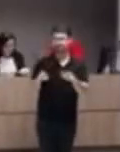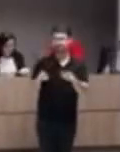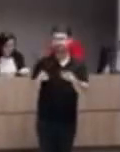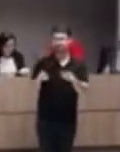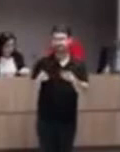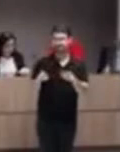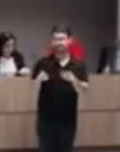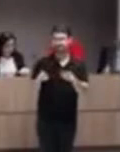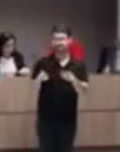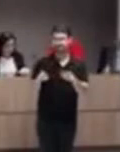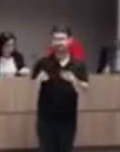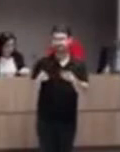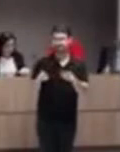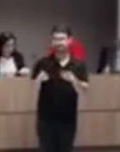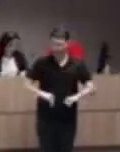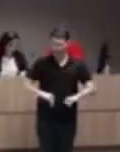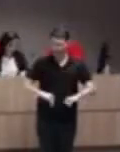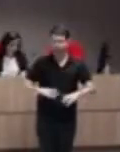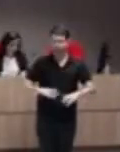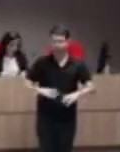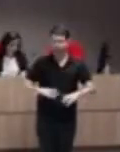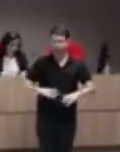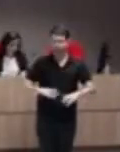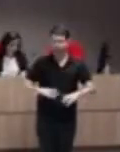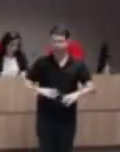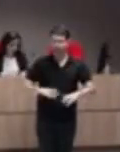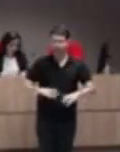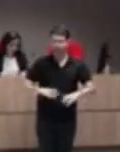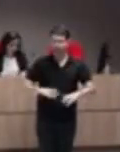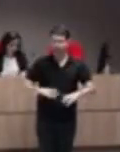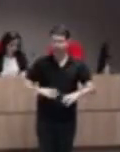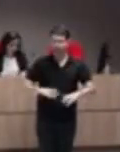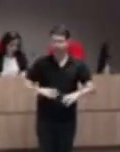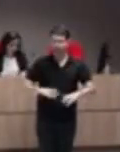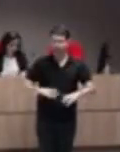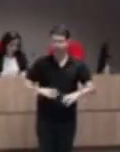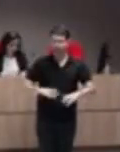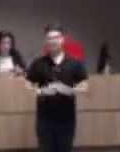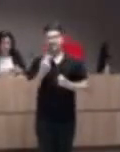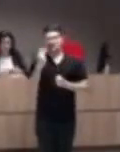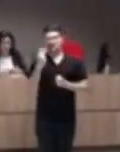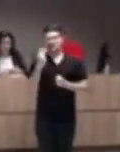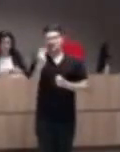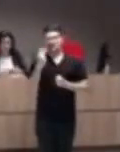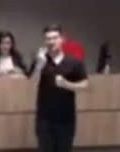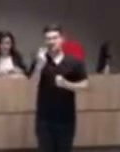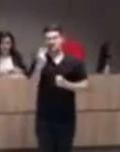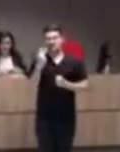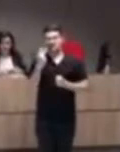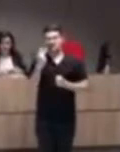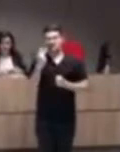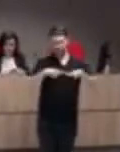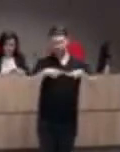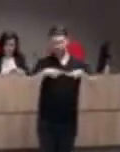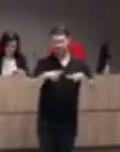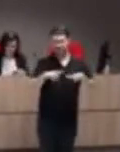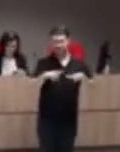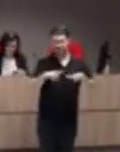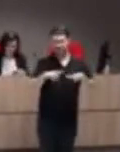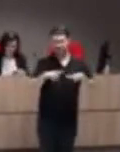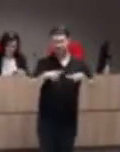peculiar e com um nível de sofrimento muito intenso. Então, esse olhar do Ministério Público do Trabalho é fundamental e